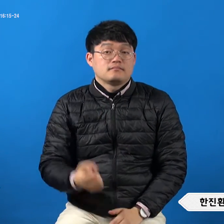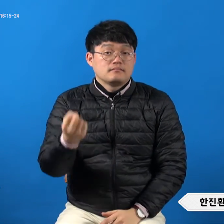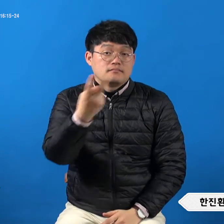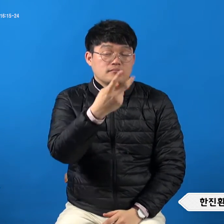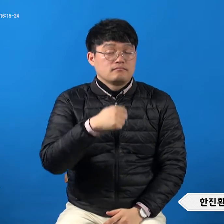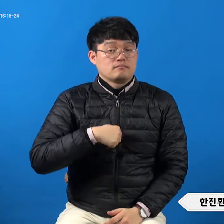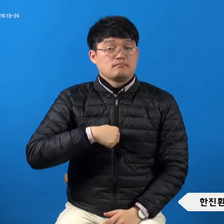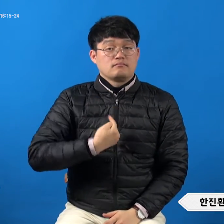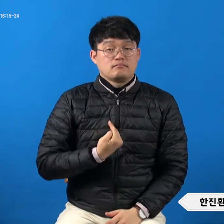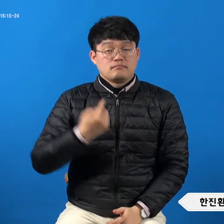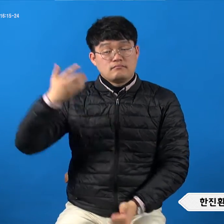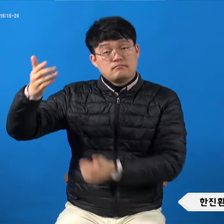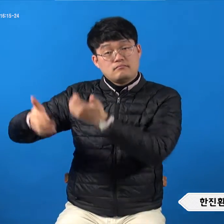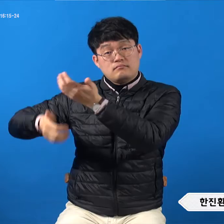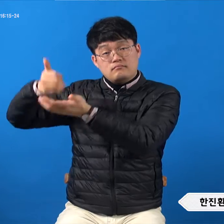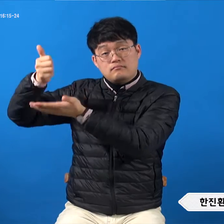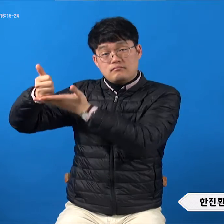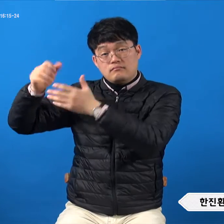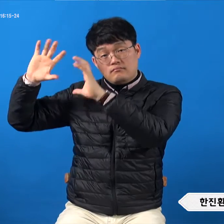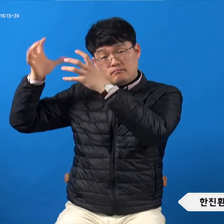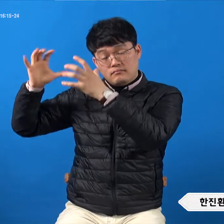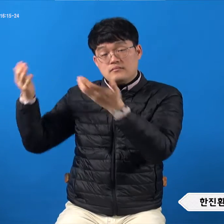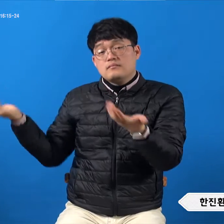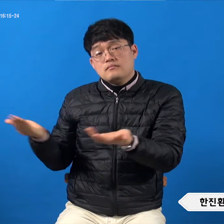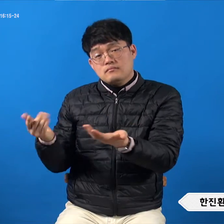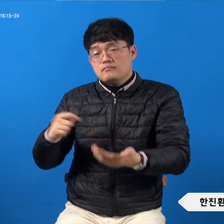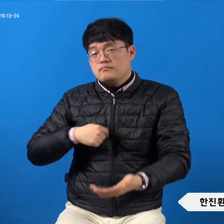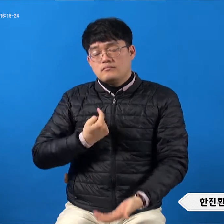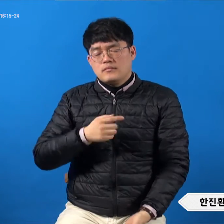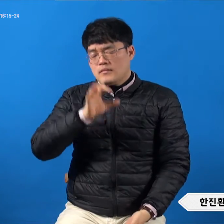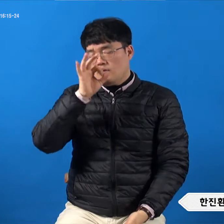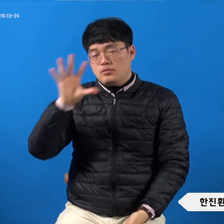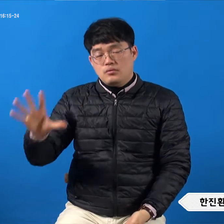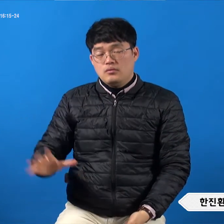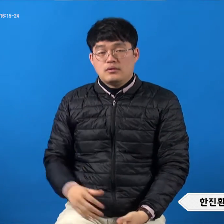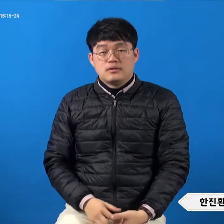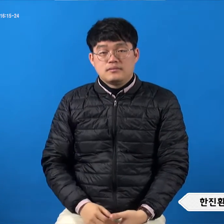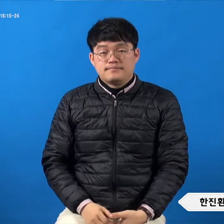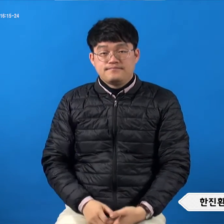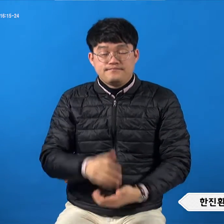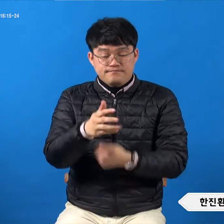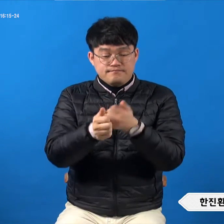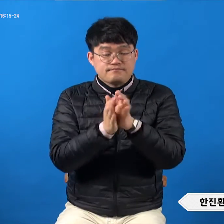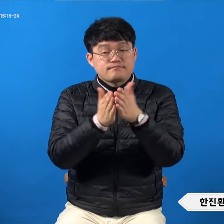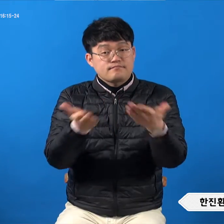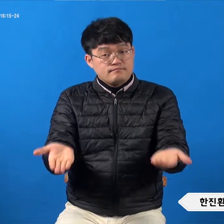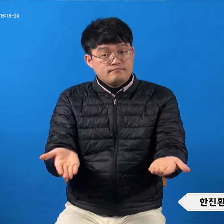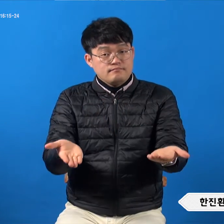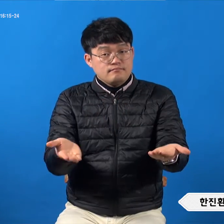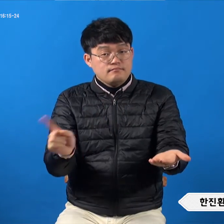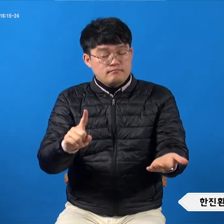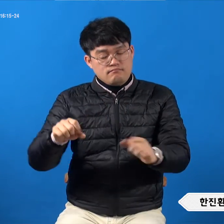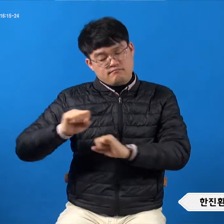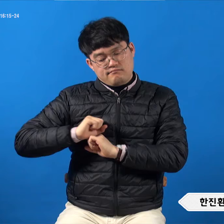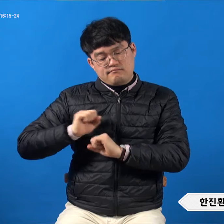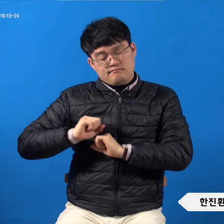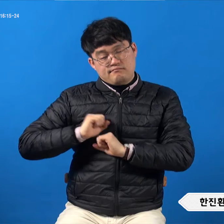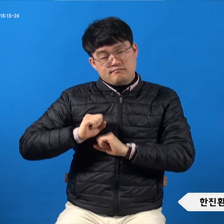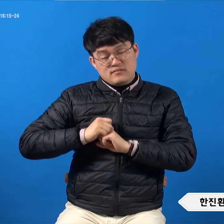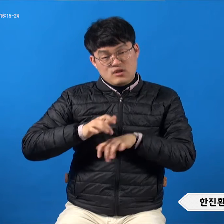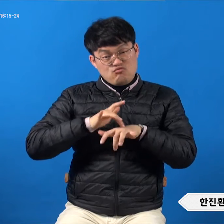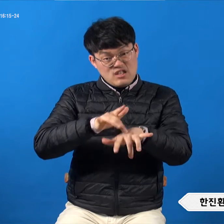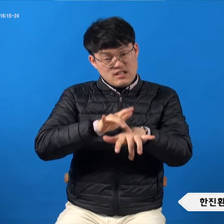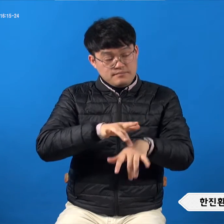또 혼자서는 하나님 나라의 일도 할 수 없습니다. 성경에 군대 귀신이라는